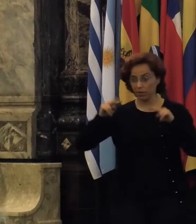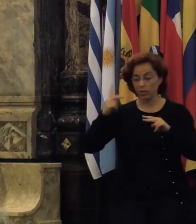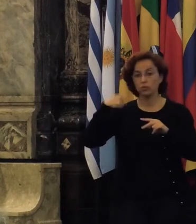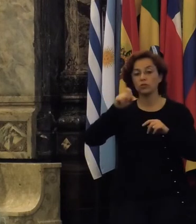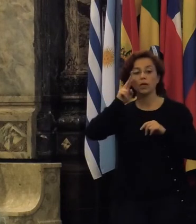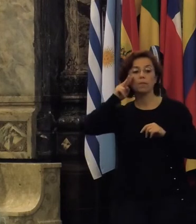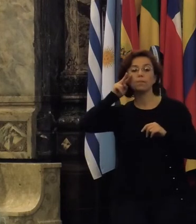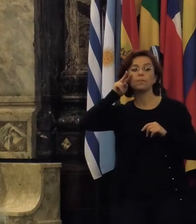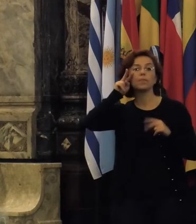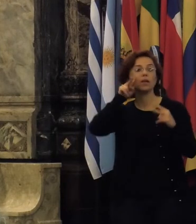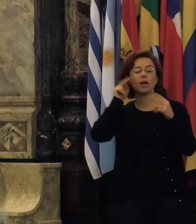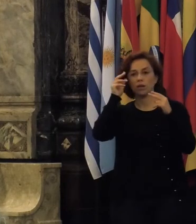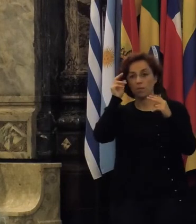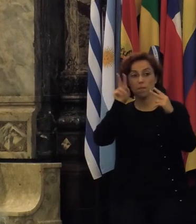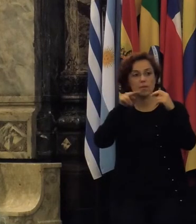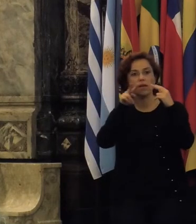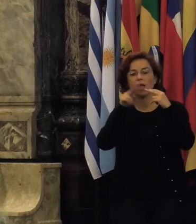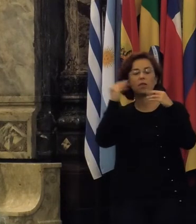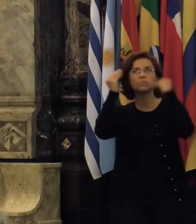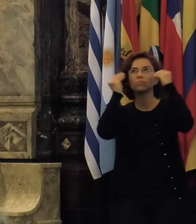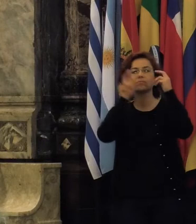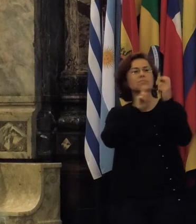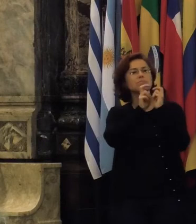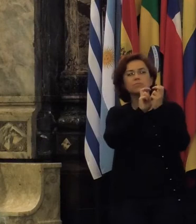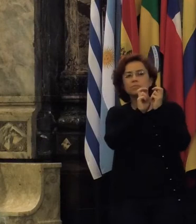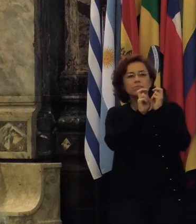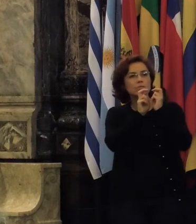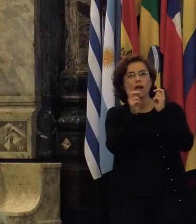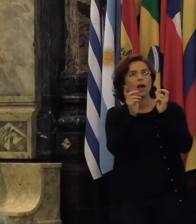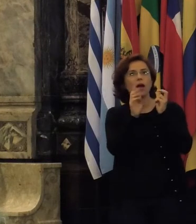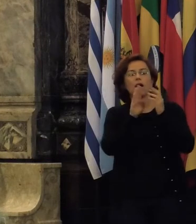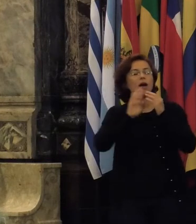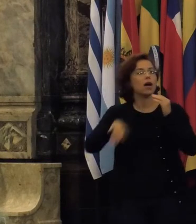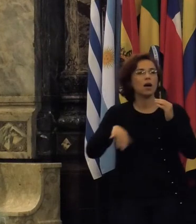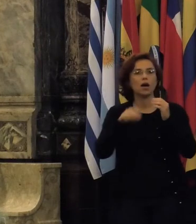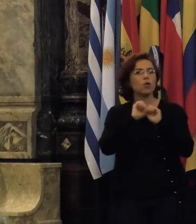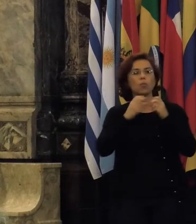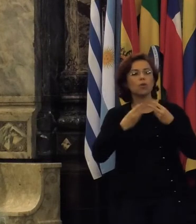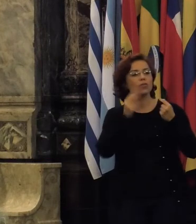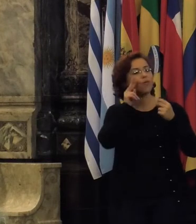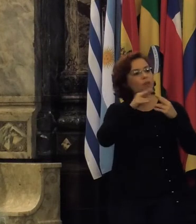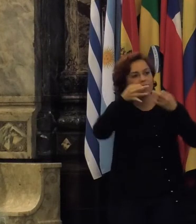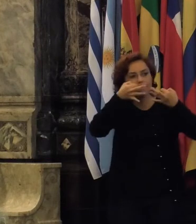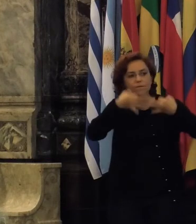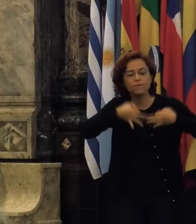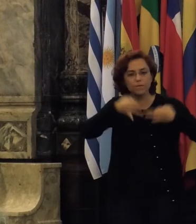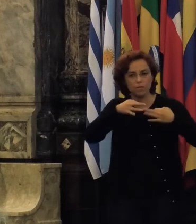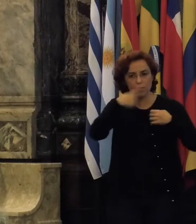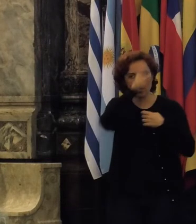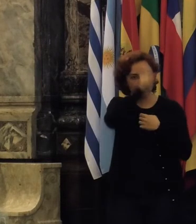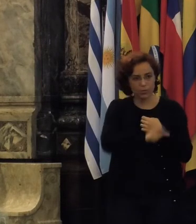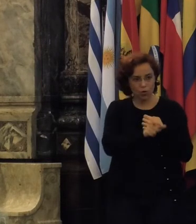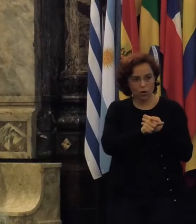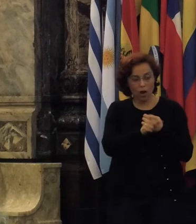esa mirada encandilada del enamoramiento hace que no se pueda percibir al otro tal cual es. Hasta que un